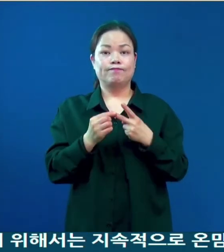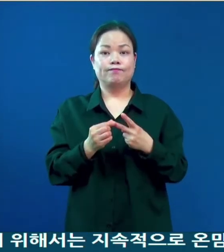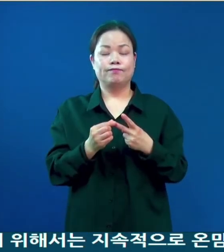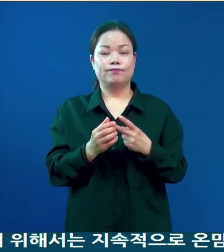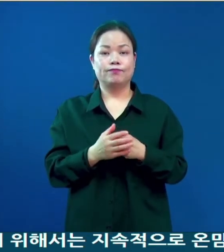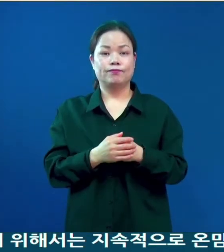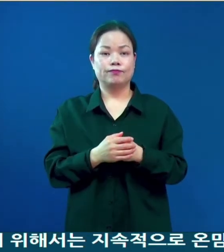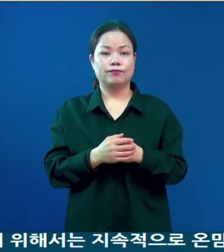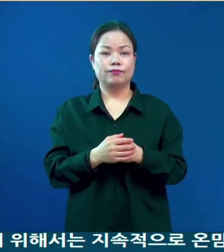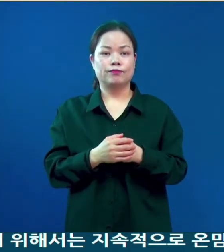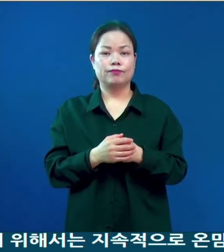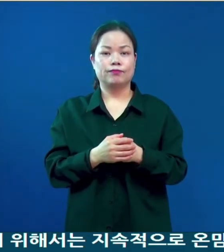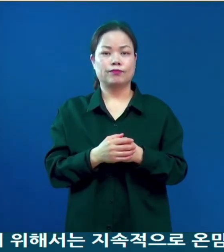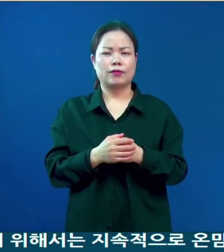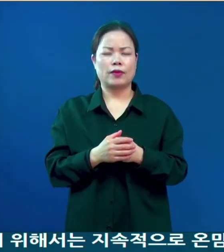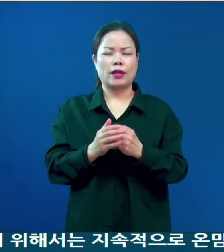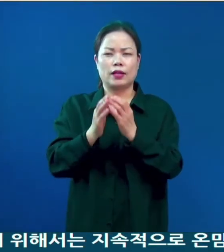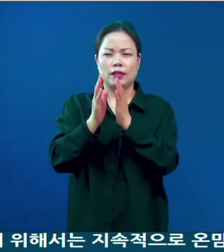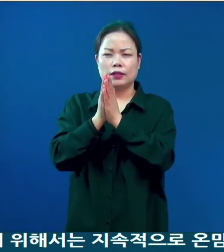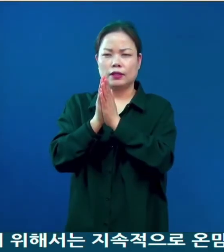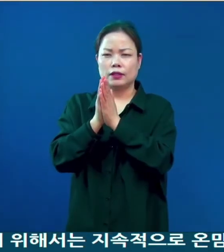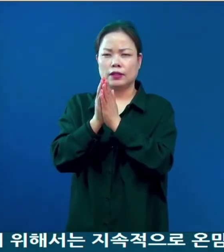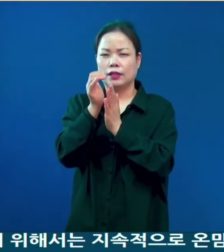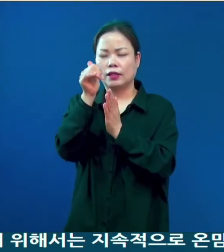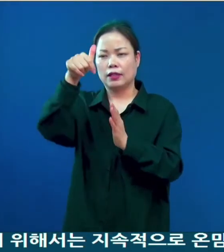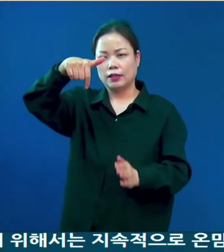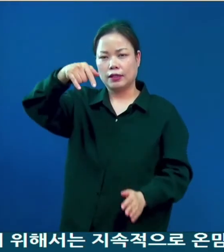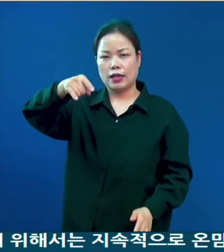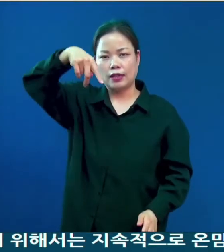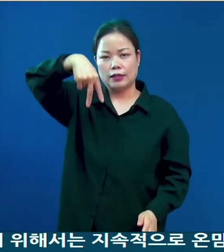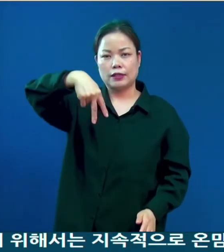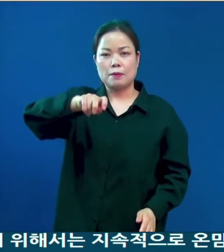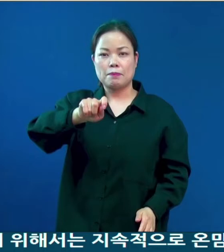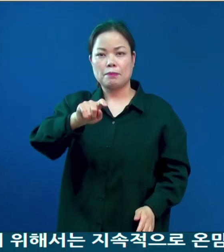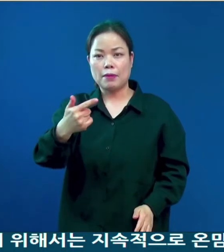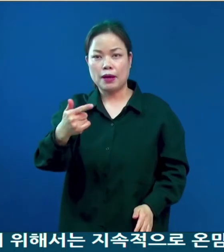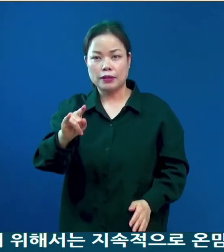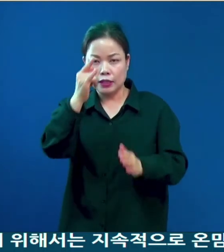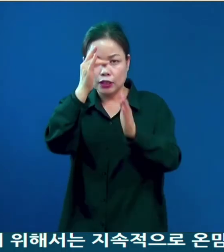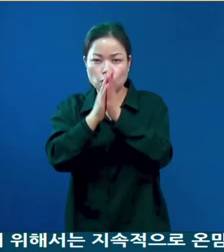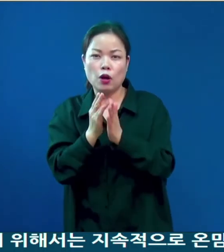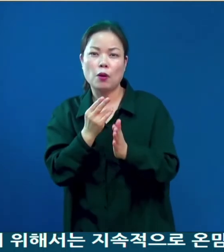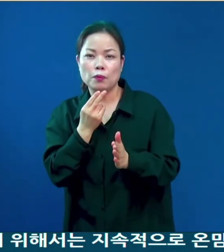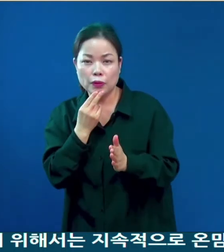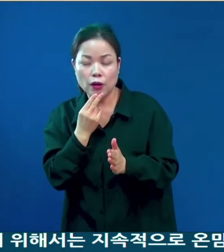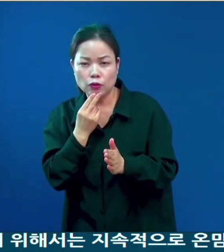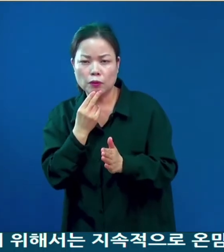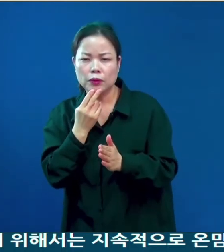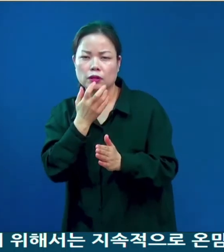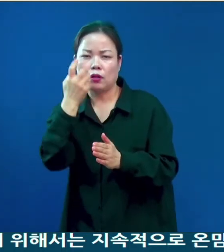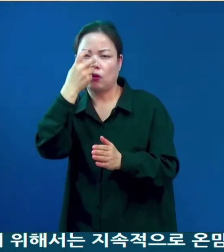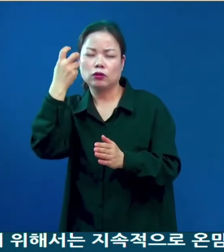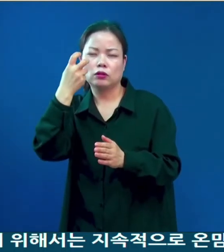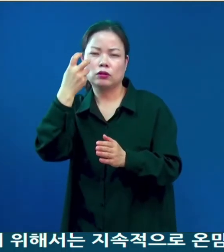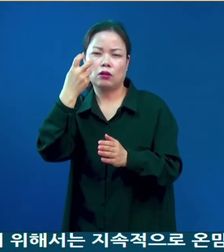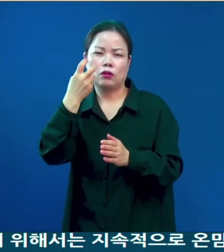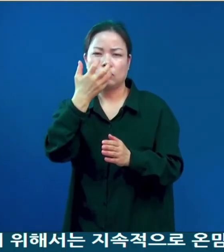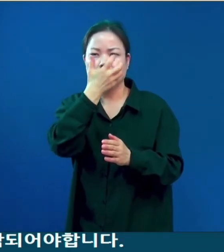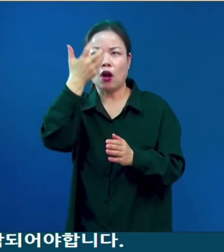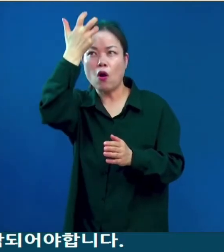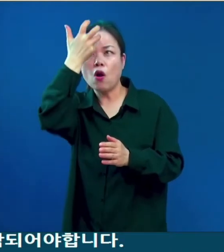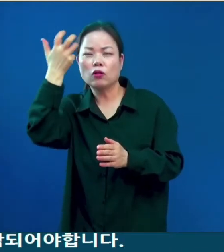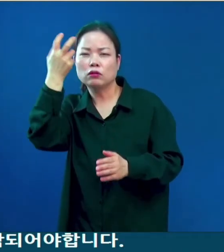우리 겟세마네 기도가 없다면 영적 잠에 빠지게 된다고 말씀드렸습니다. 이제 46절을 보면